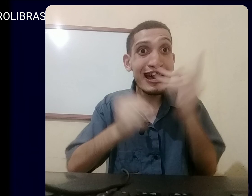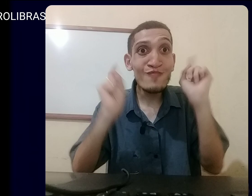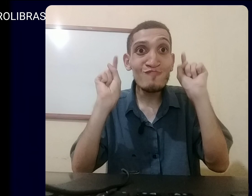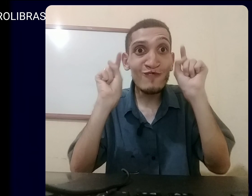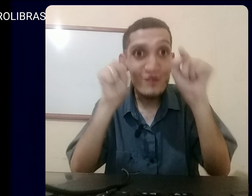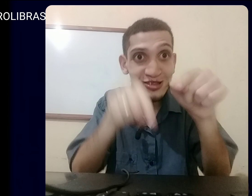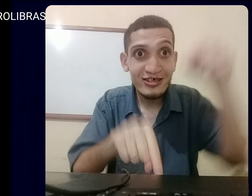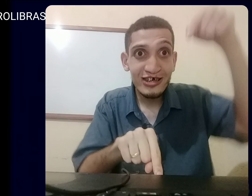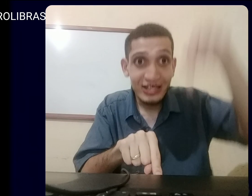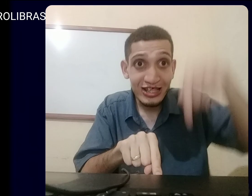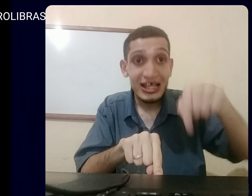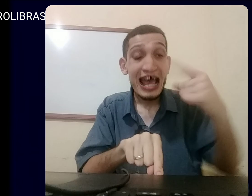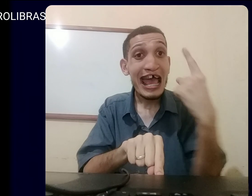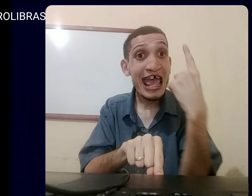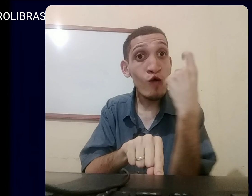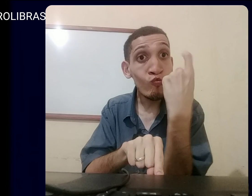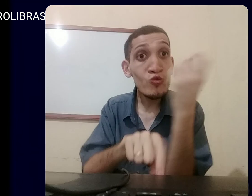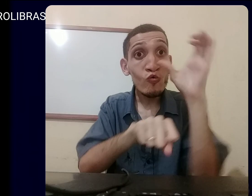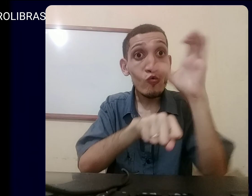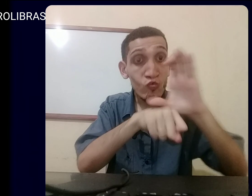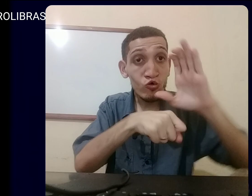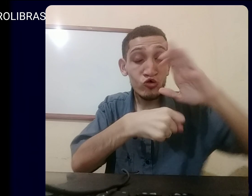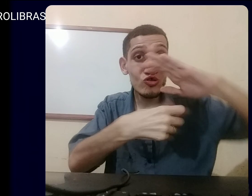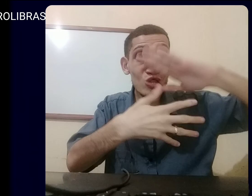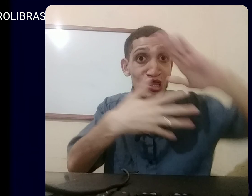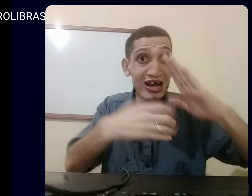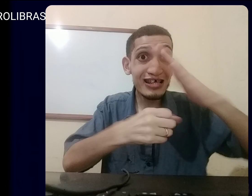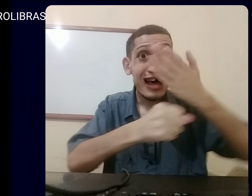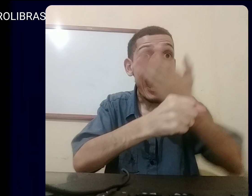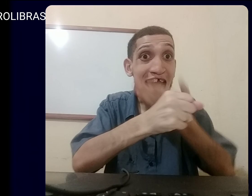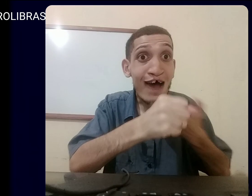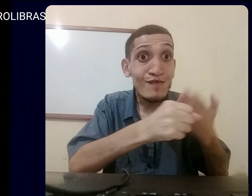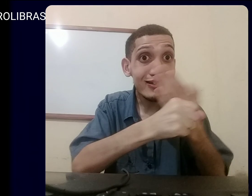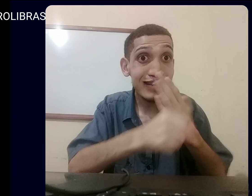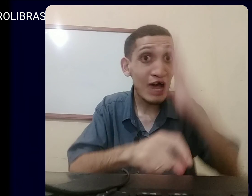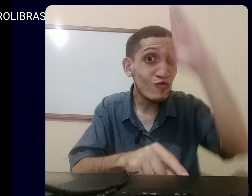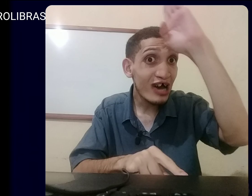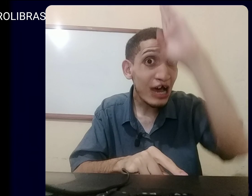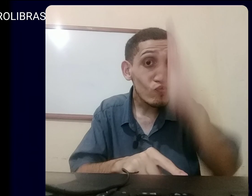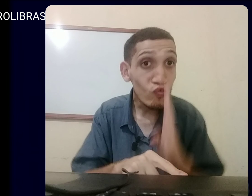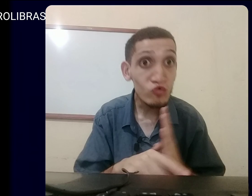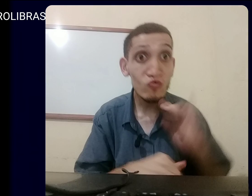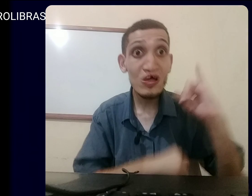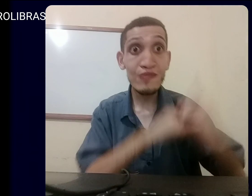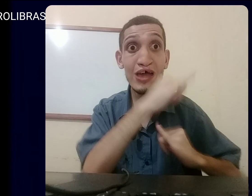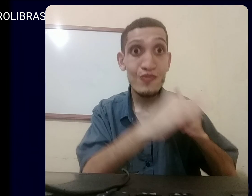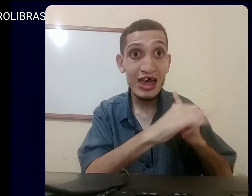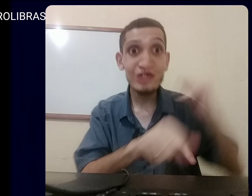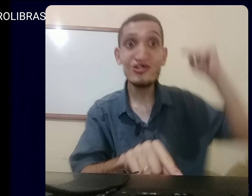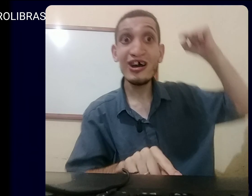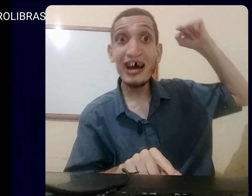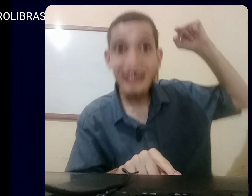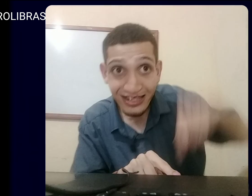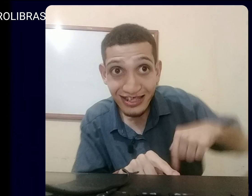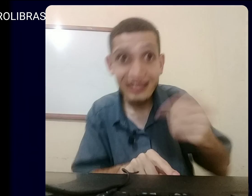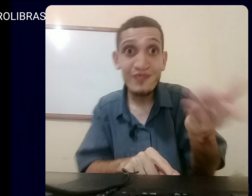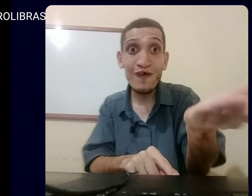avançado, pra vocês aqui é o único curso de libras avançado gratuito na internet